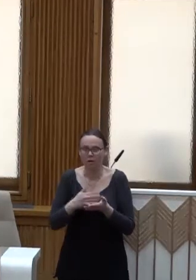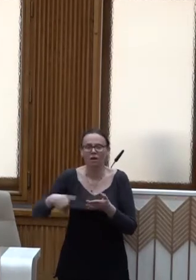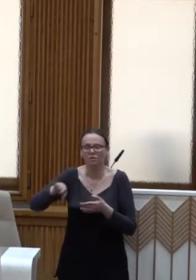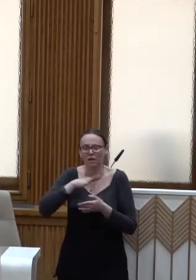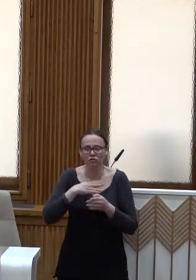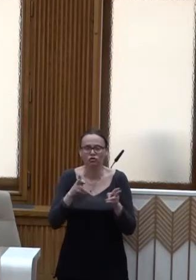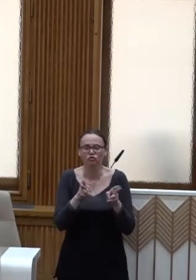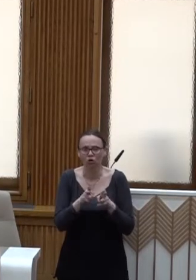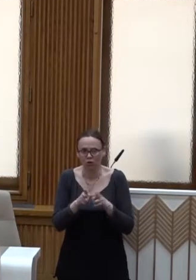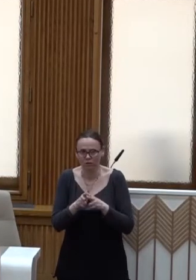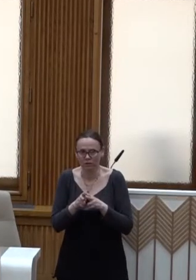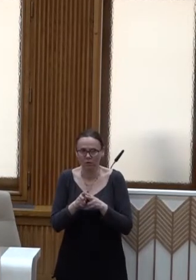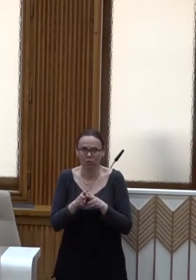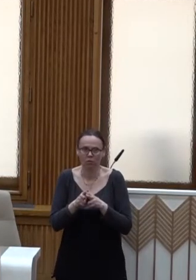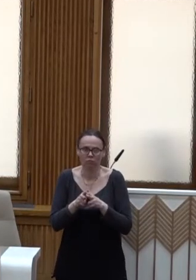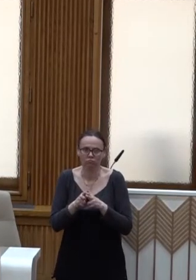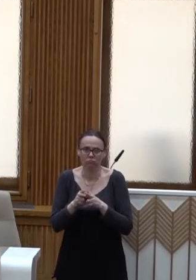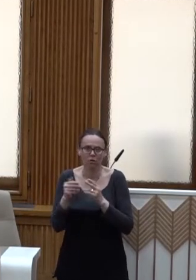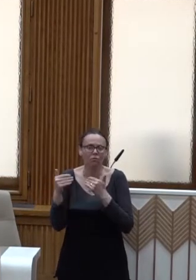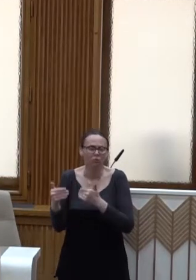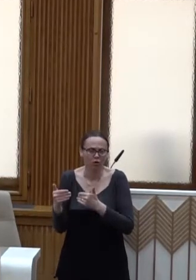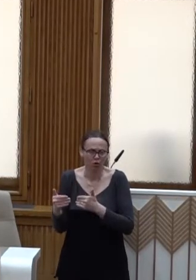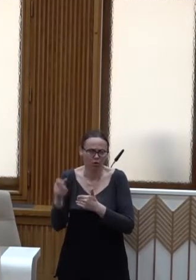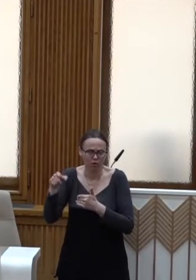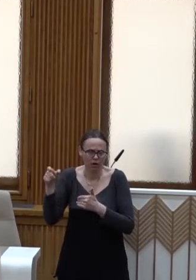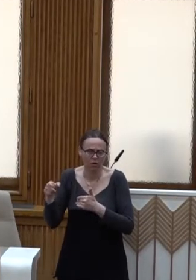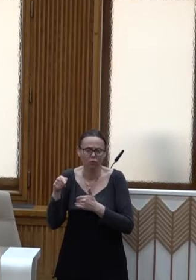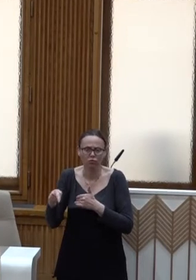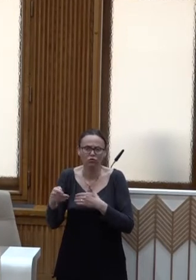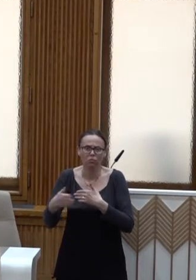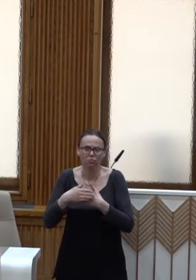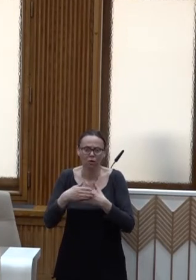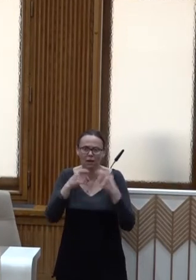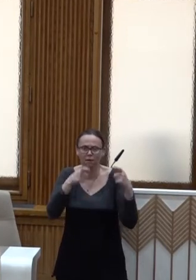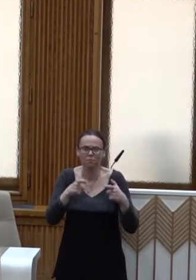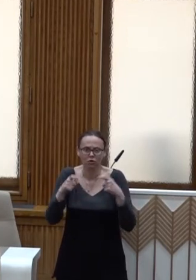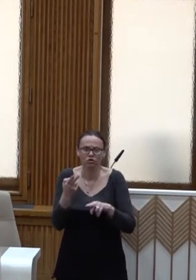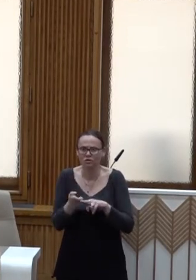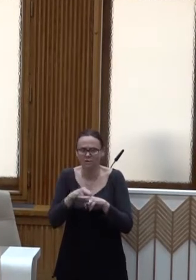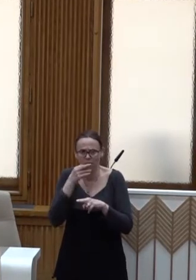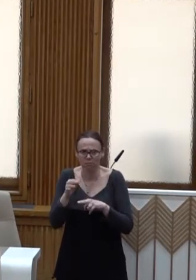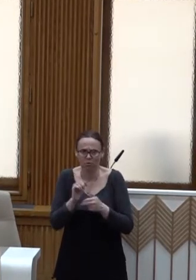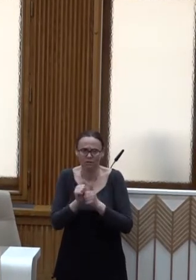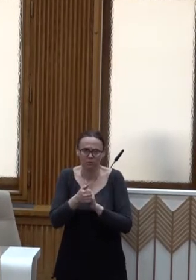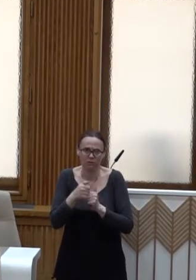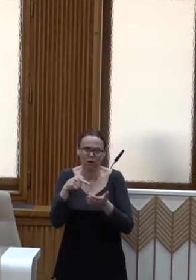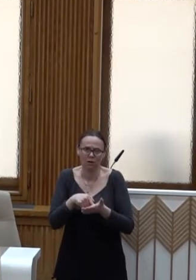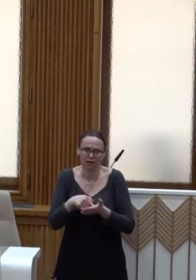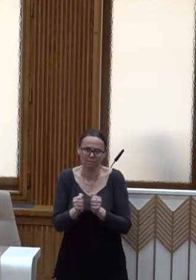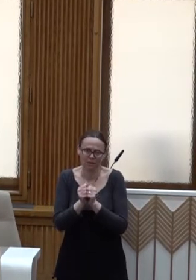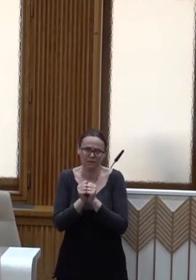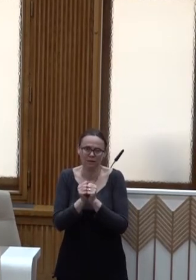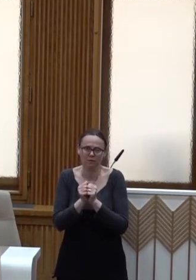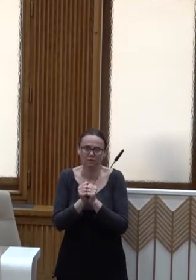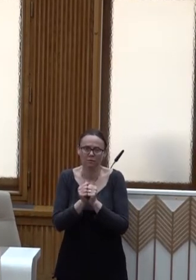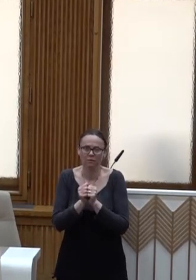sorodnikov, rojakov in to so poleg bolnišnic daleč najbolj izpostavljene točke. in